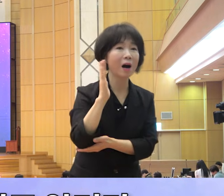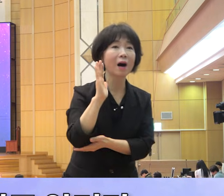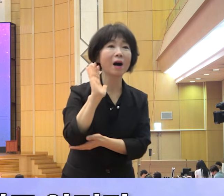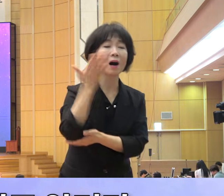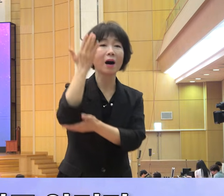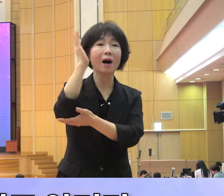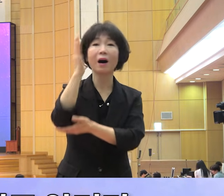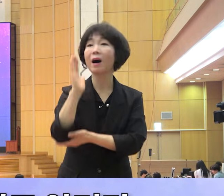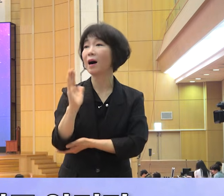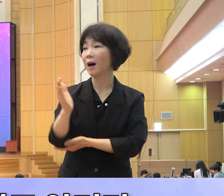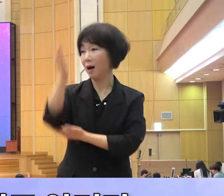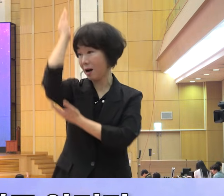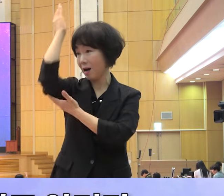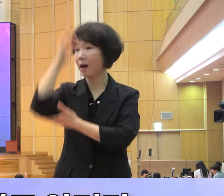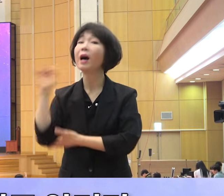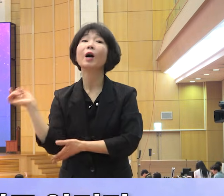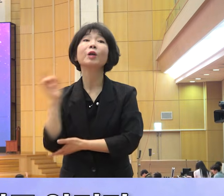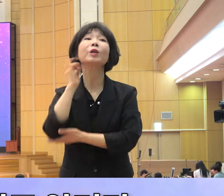영광